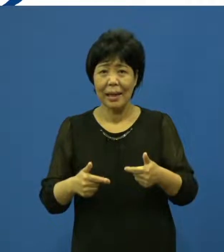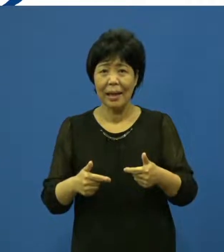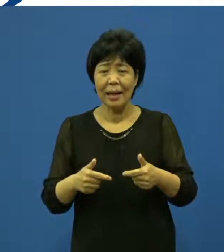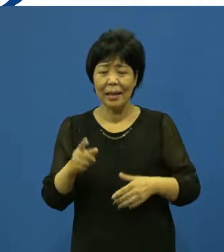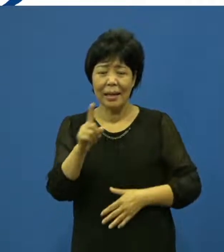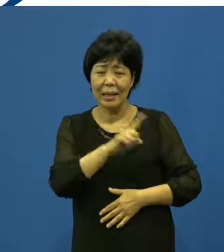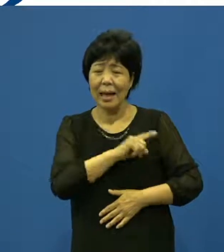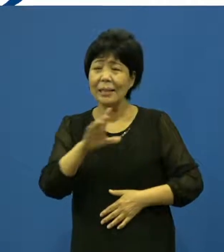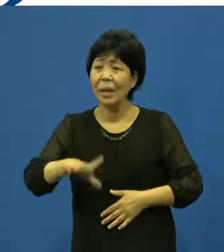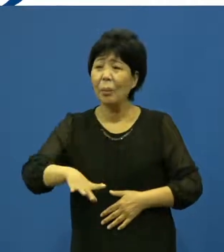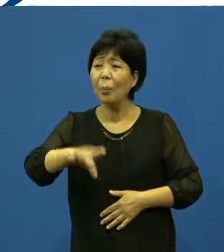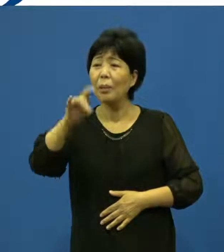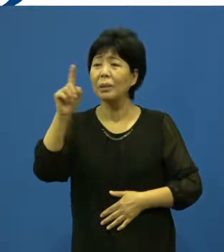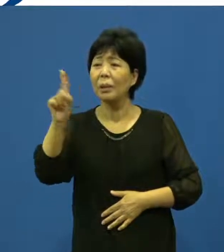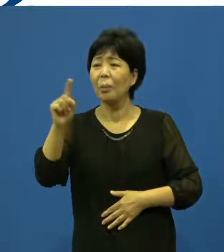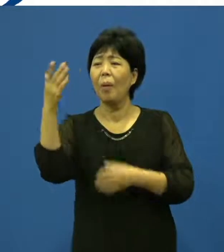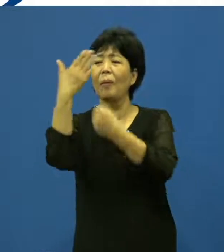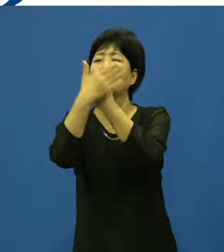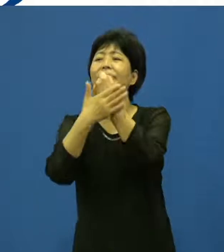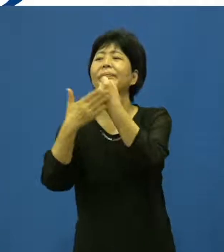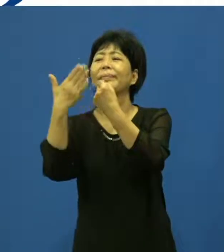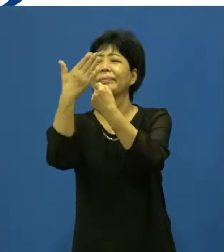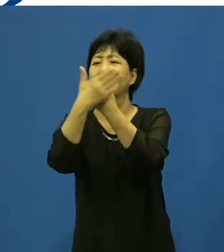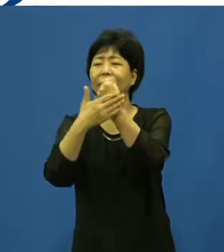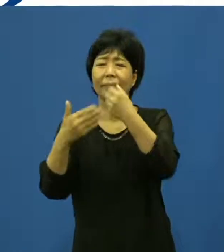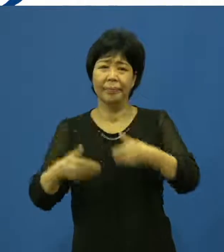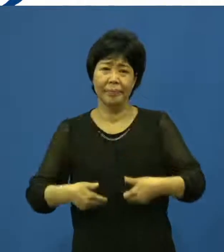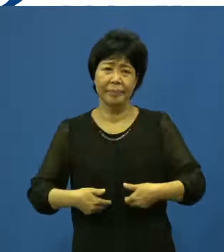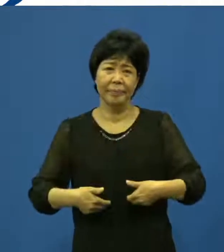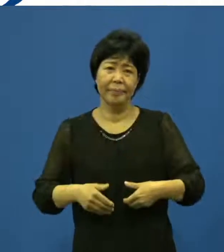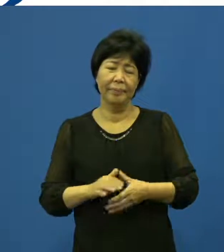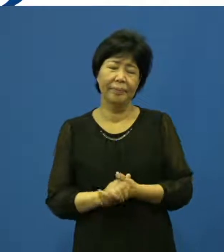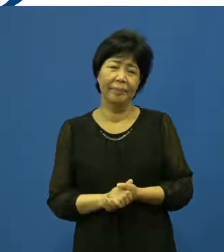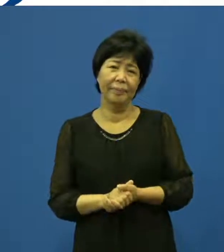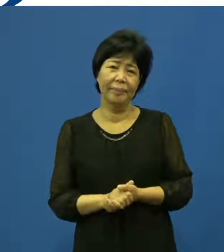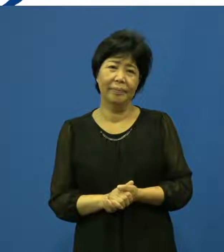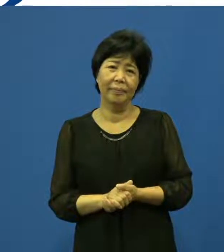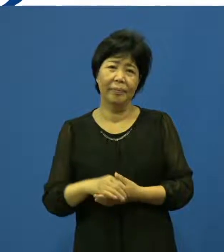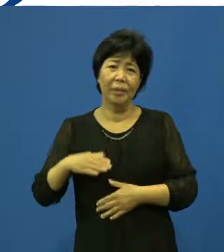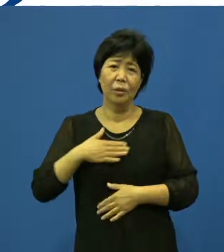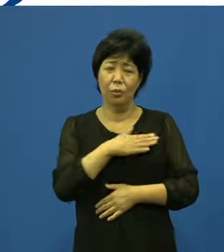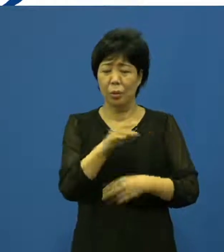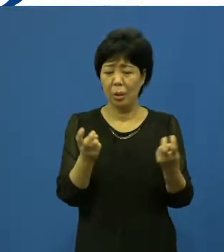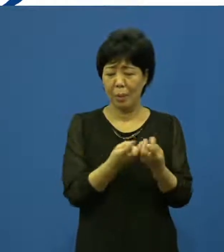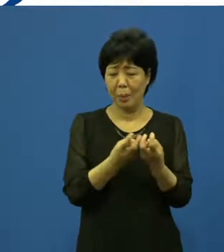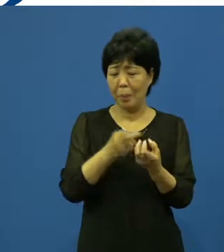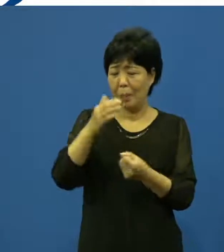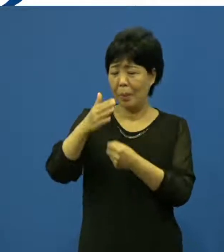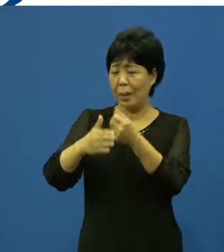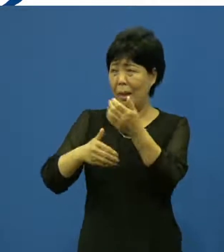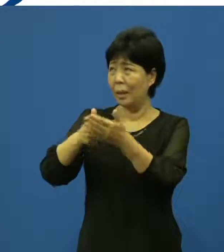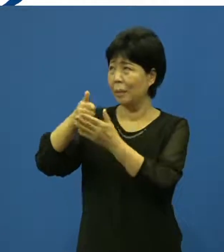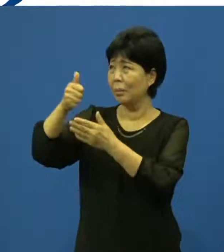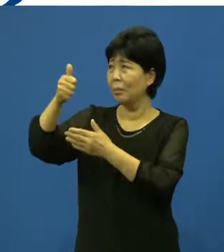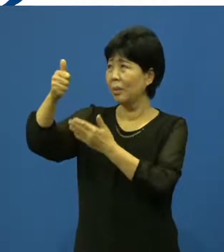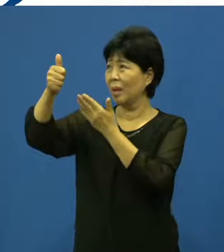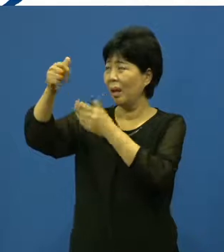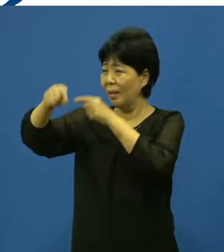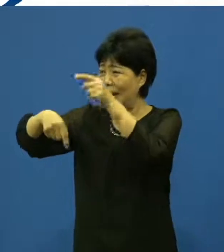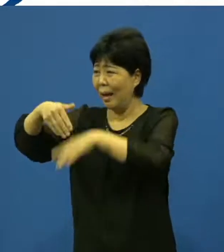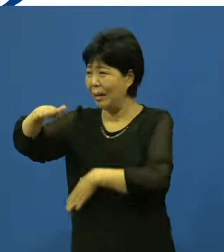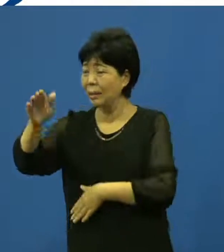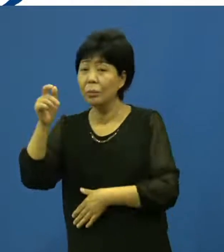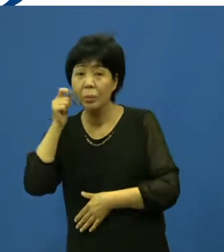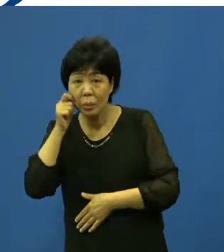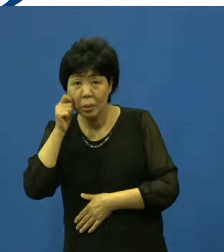것입니다. 우리의 어떤 것으로도 하나님 앞에 나아갈 수가 없어요. 우리가 하나님에게 나아간 것이